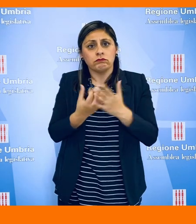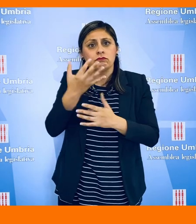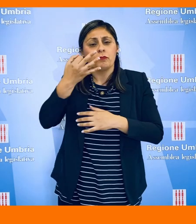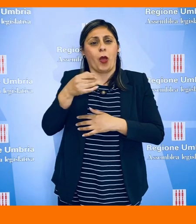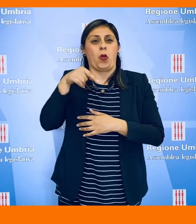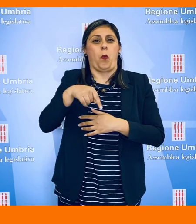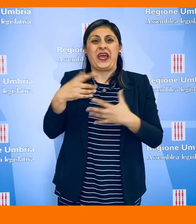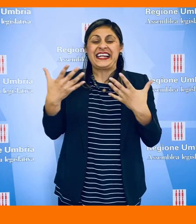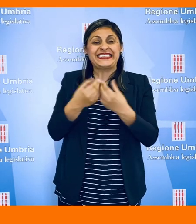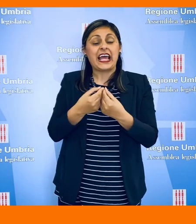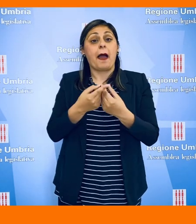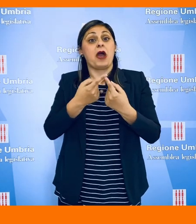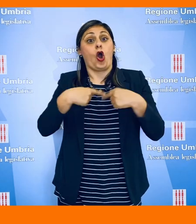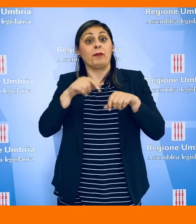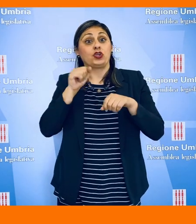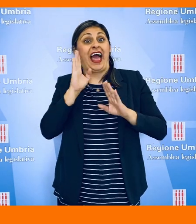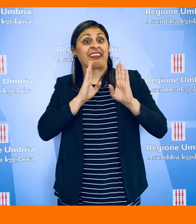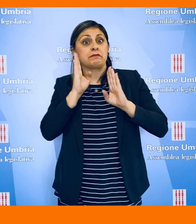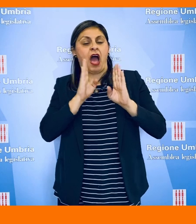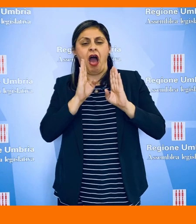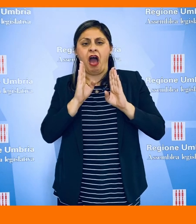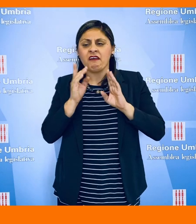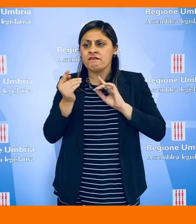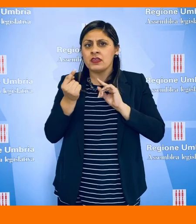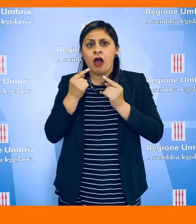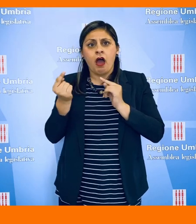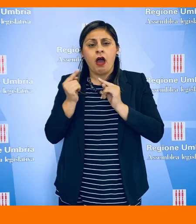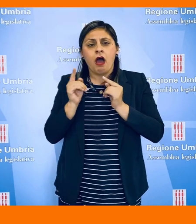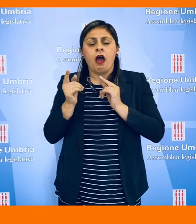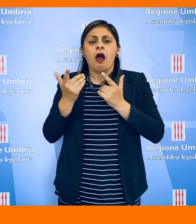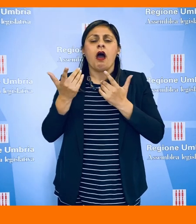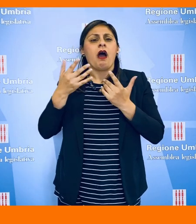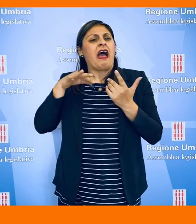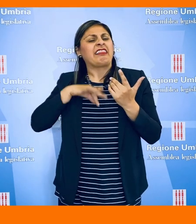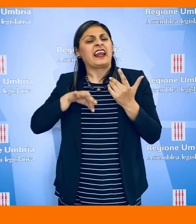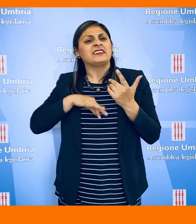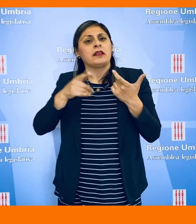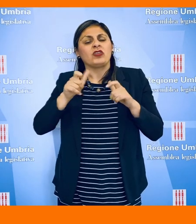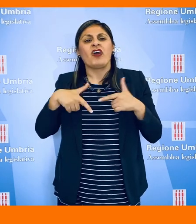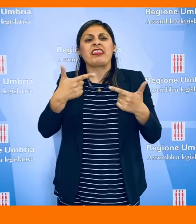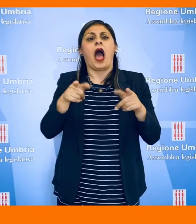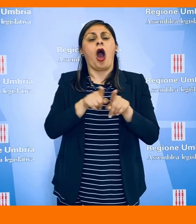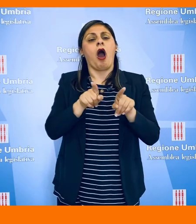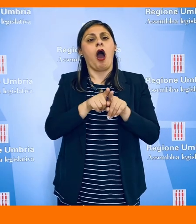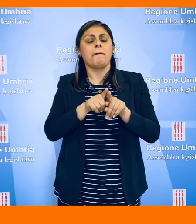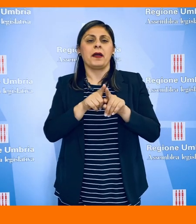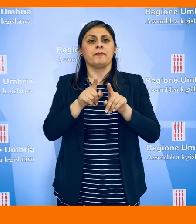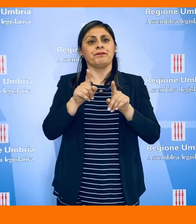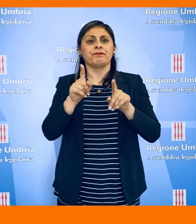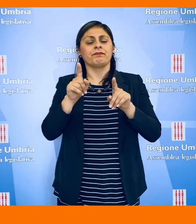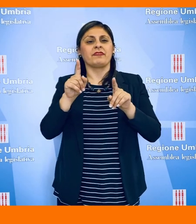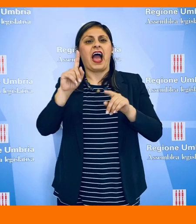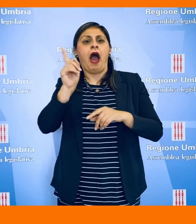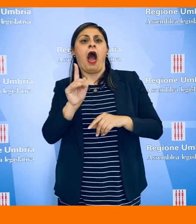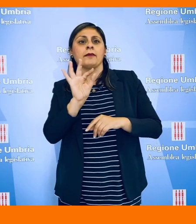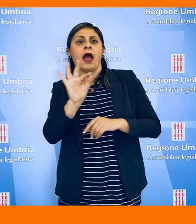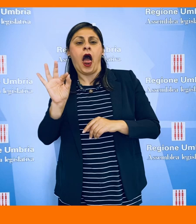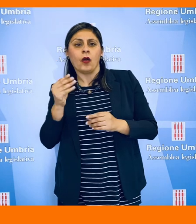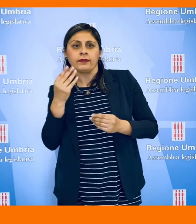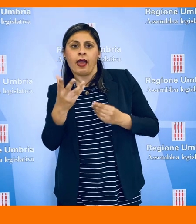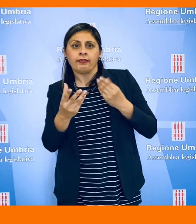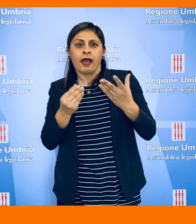la Commissione Antimafia per individuare una serie di alert, una sorta di format che